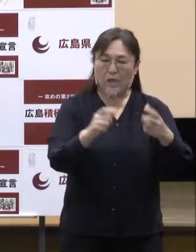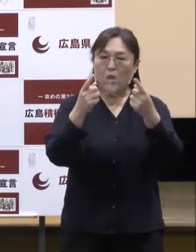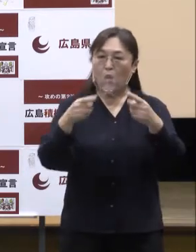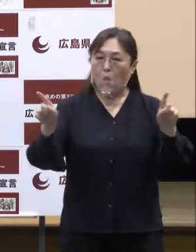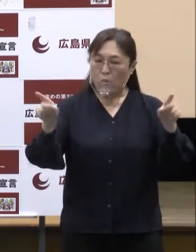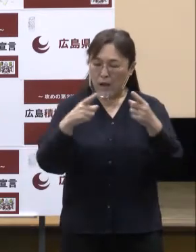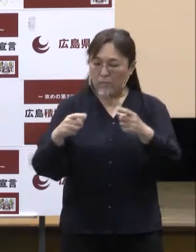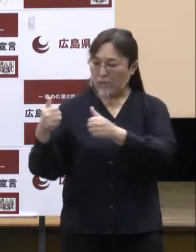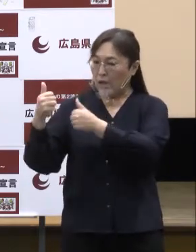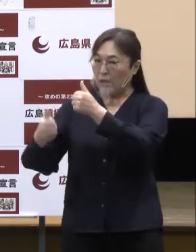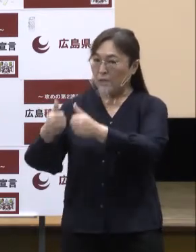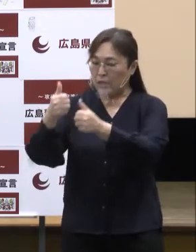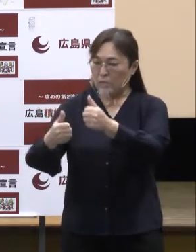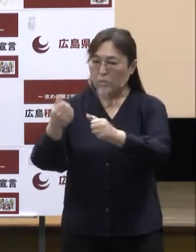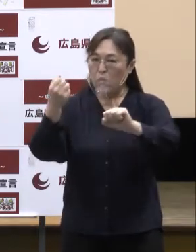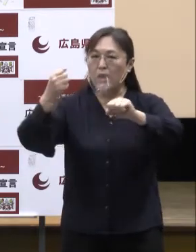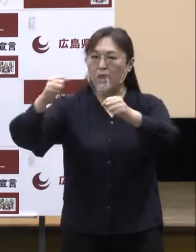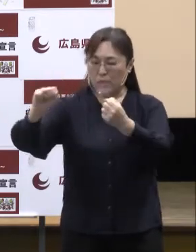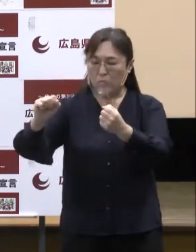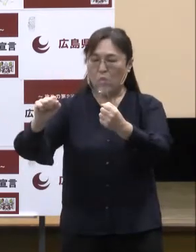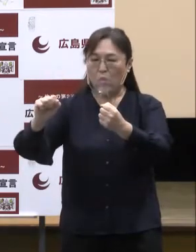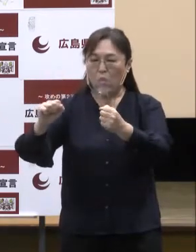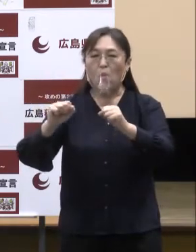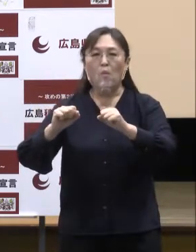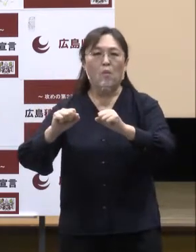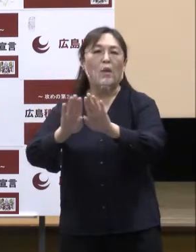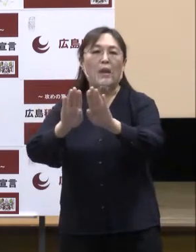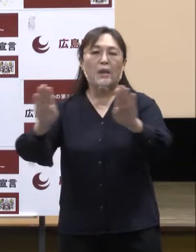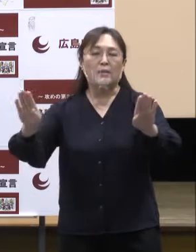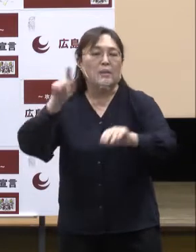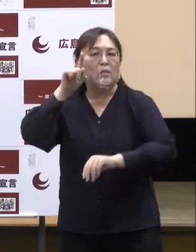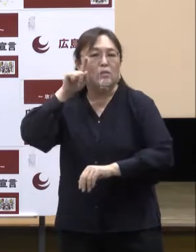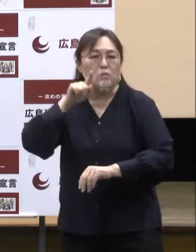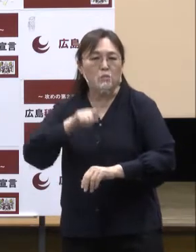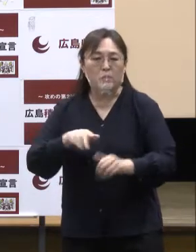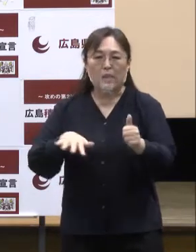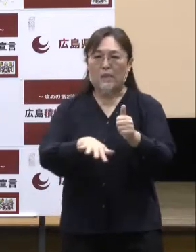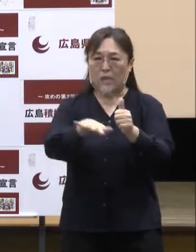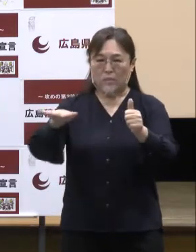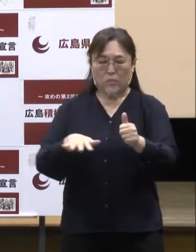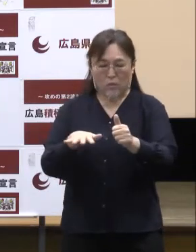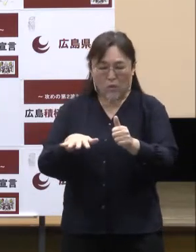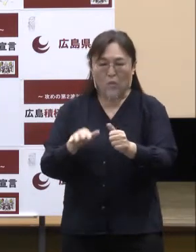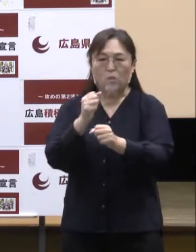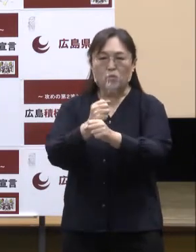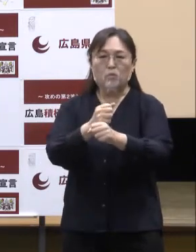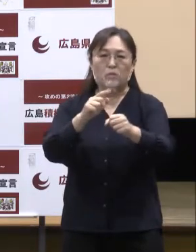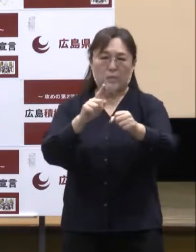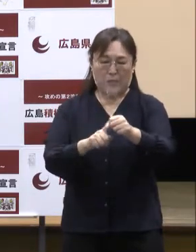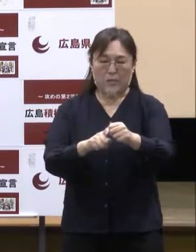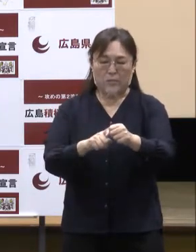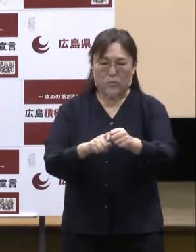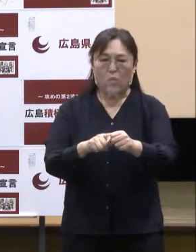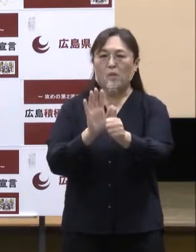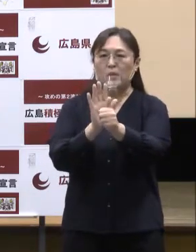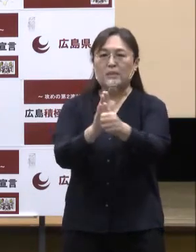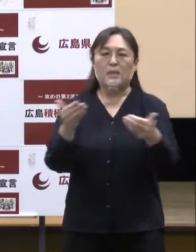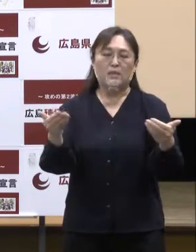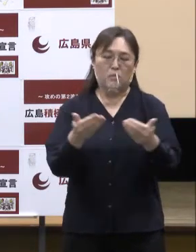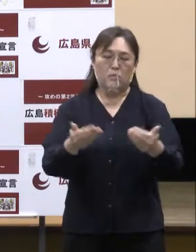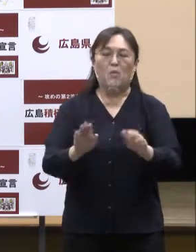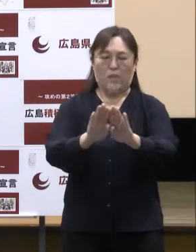などの実演芸術のイベントを開催しやすい環境を整備するため、新たな支援事業を開始いたします。